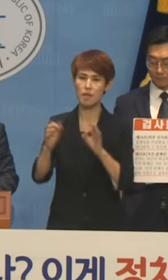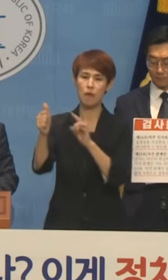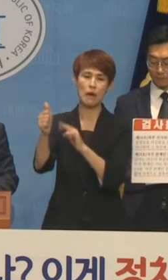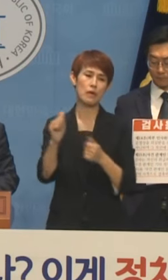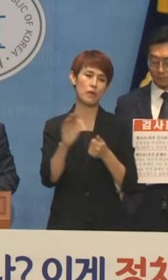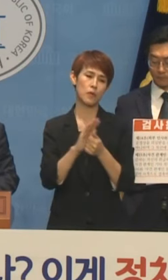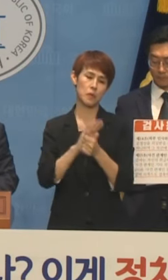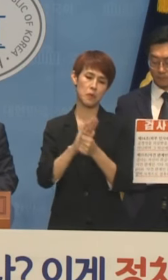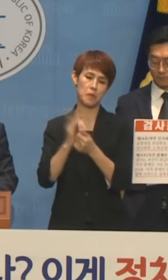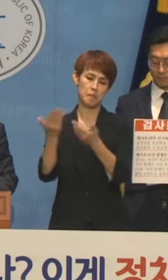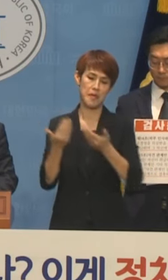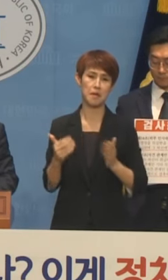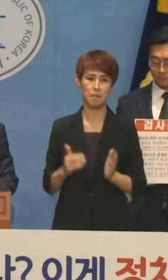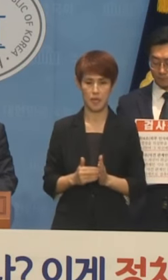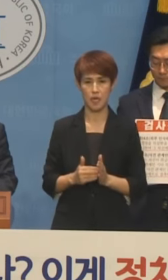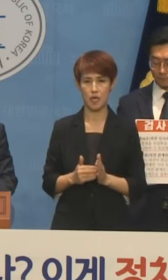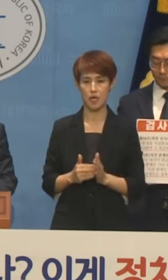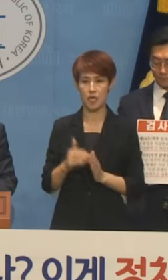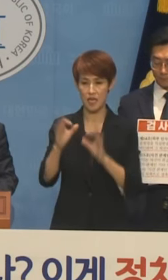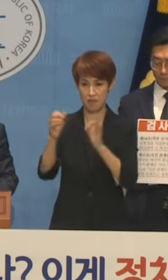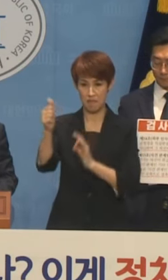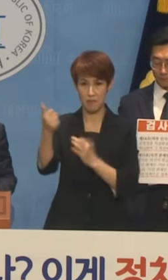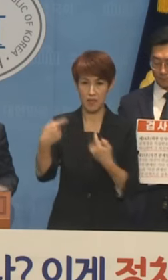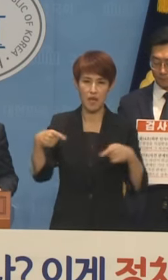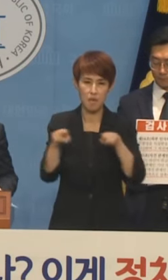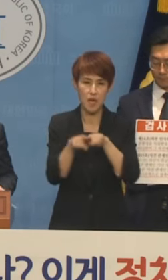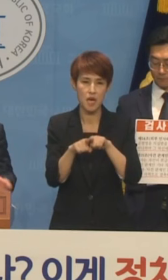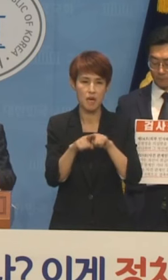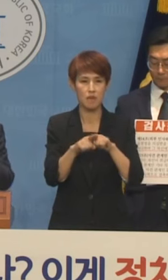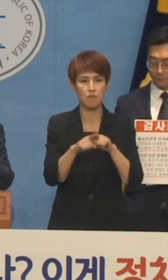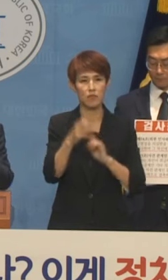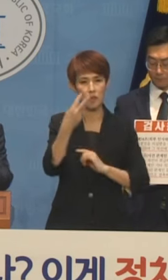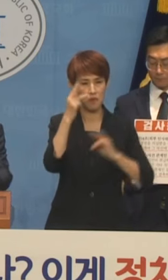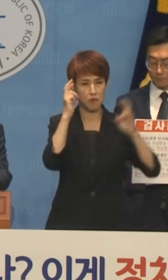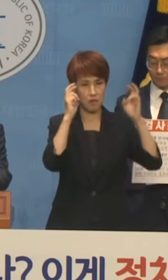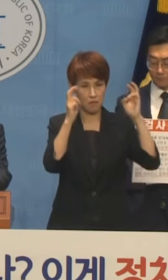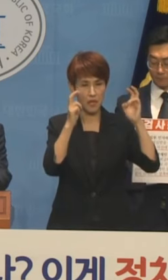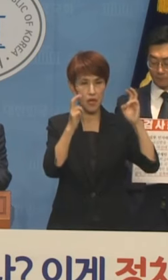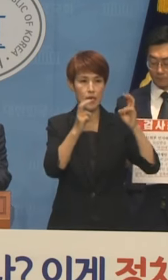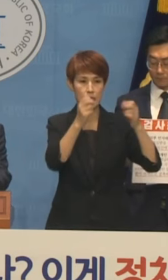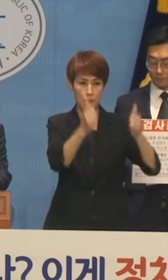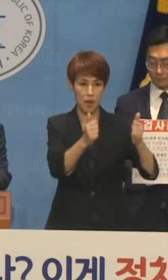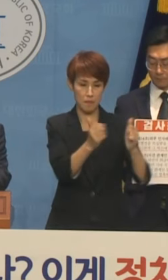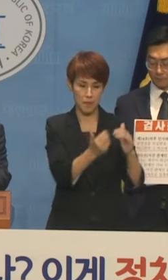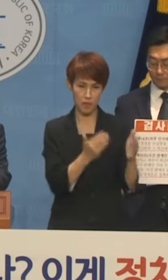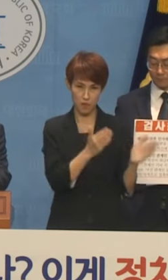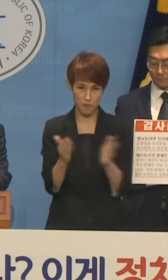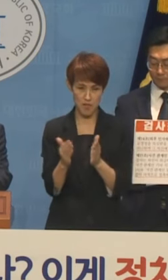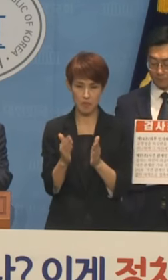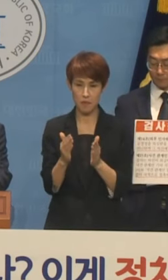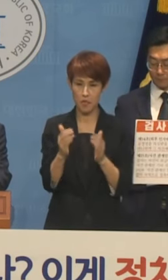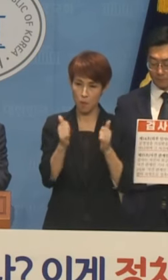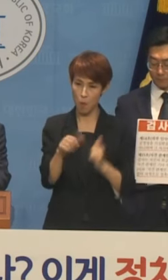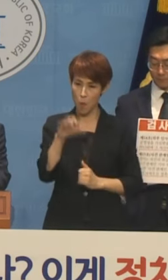위로를 받고 김영철과 함께 이재용 재판에 대비하여 미리 법정에서 답변할